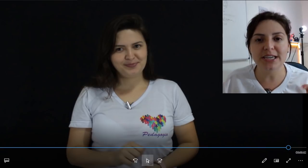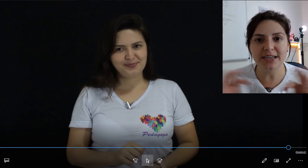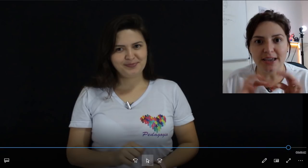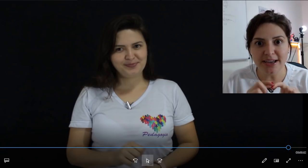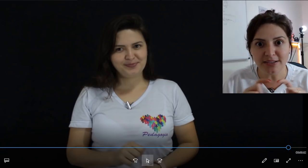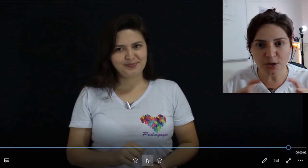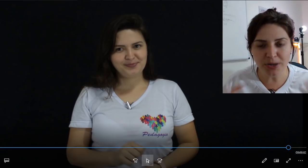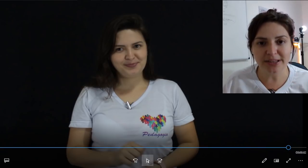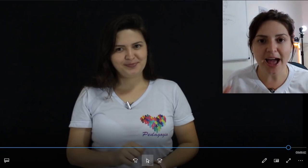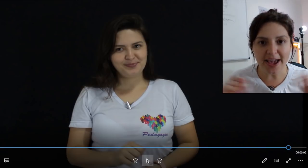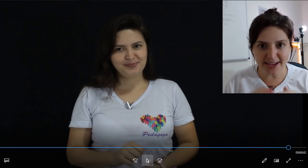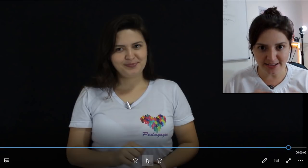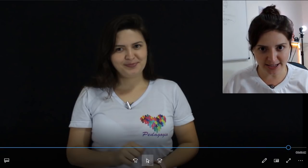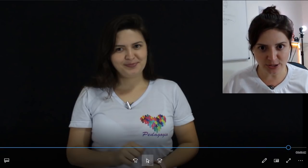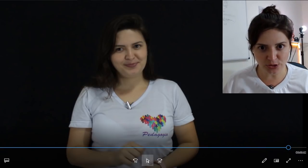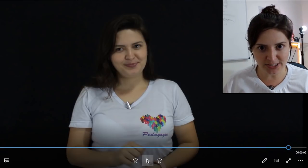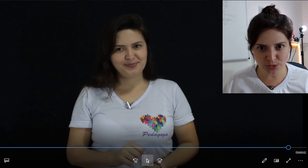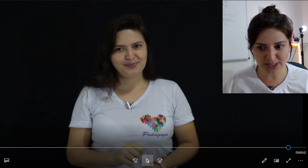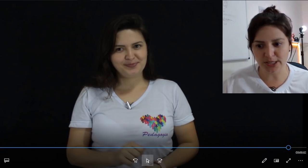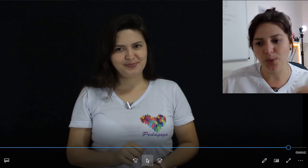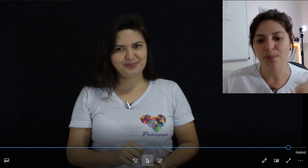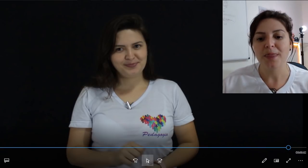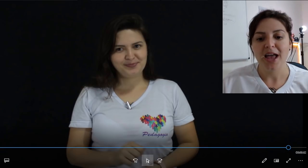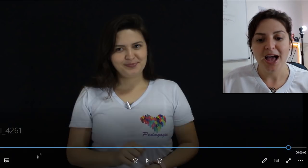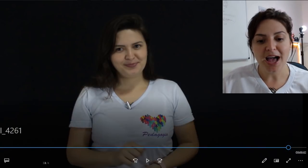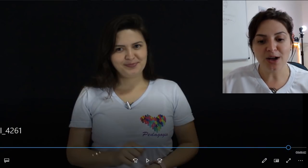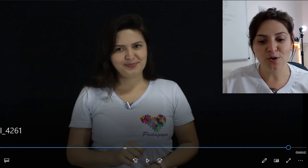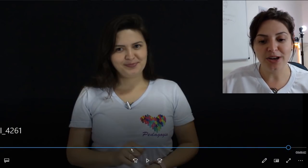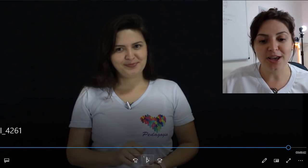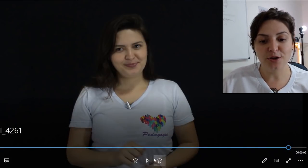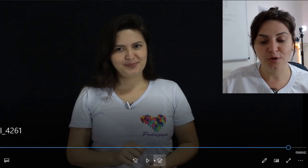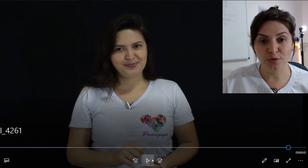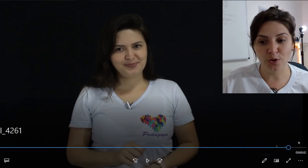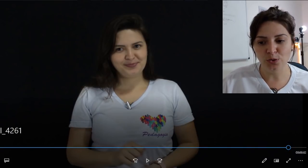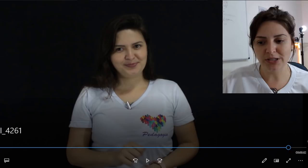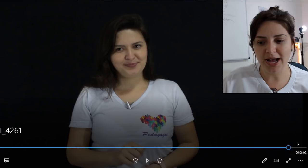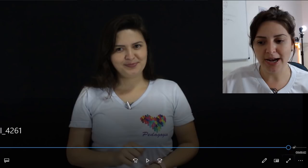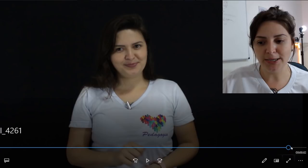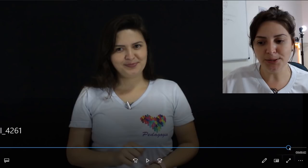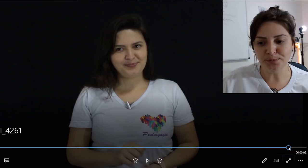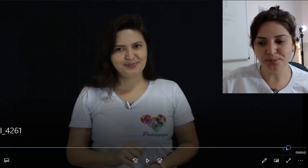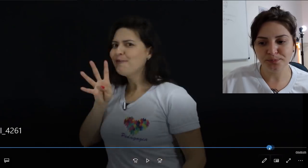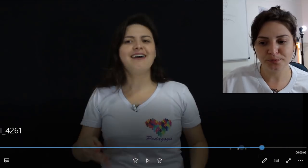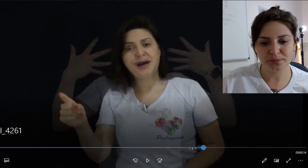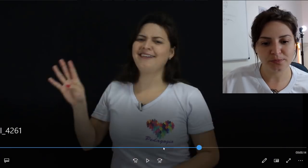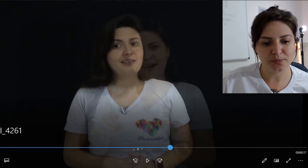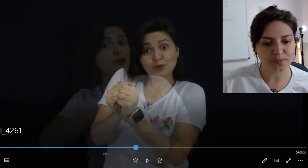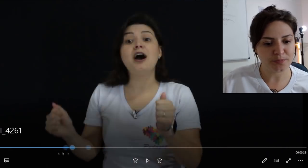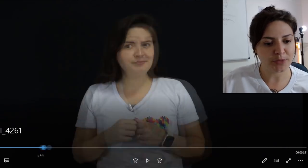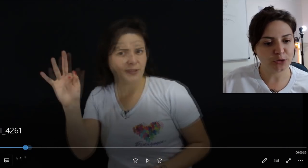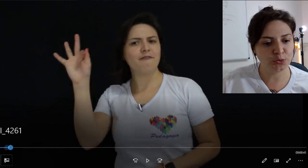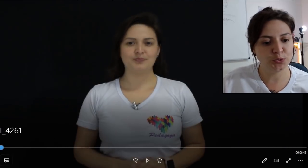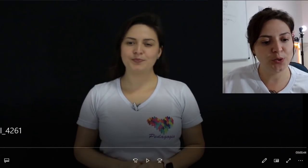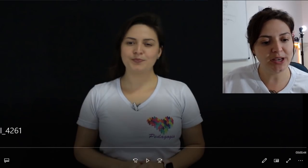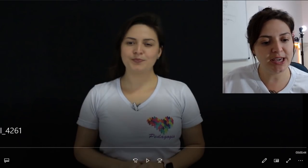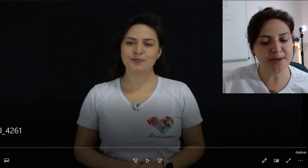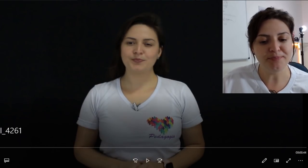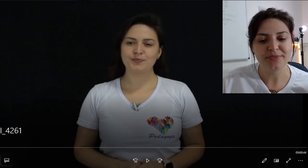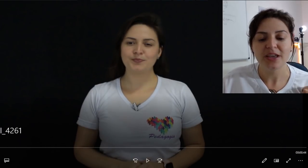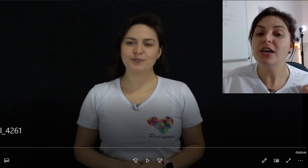conseguir interpretar e entender toda a situação. Agora, eu vou voltar tudo aqui e vou